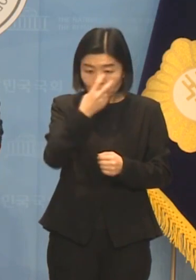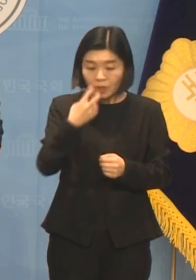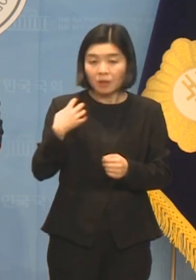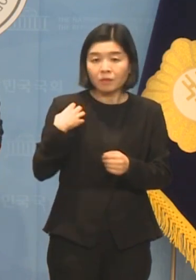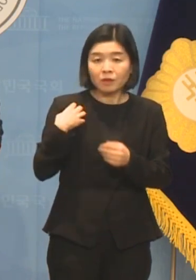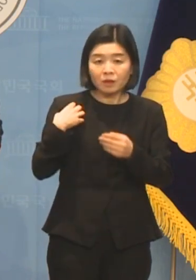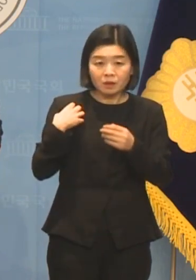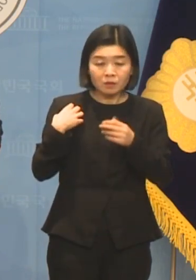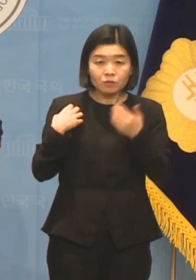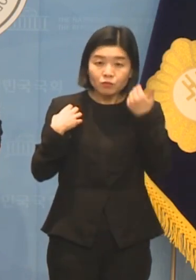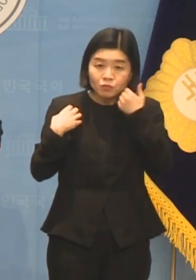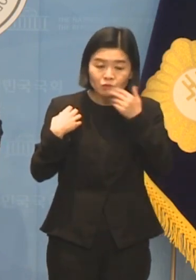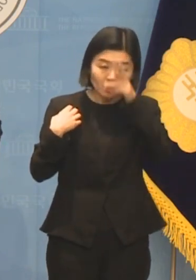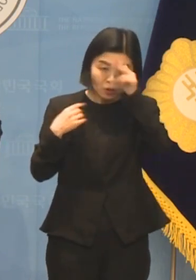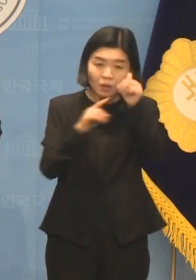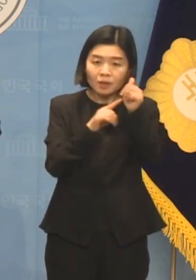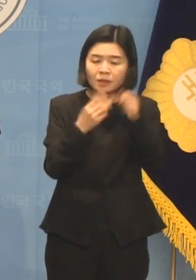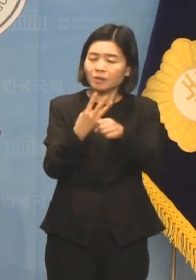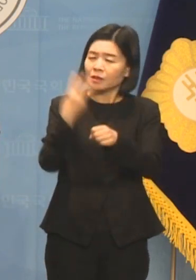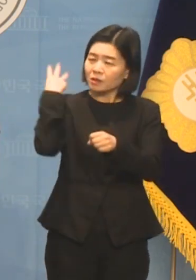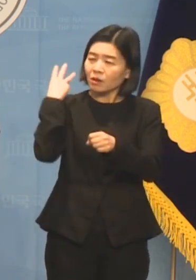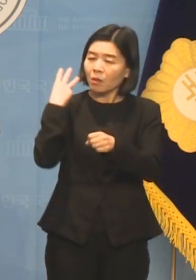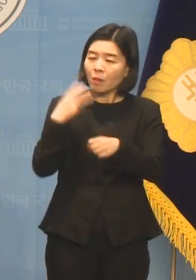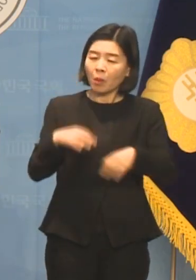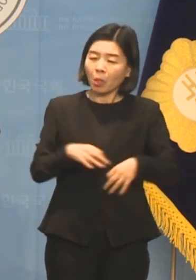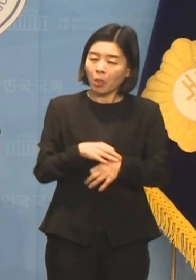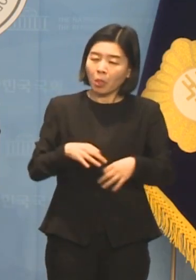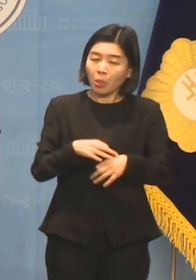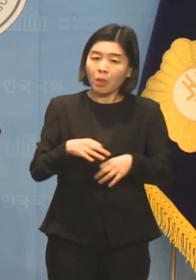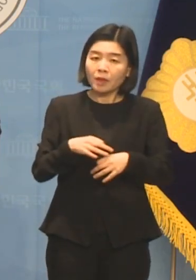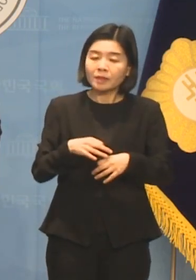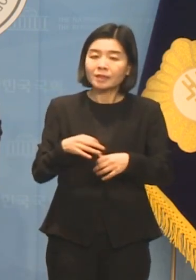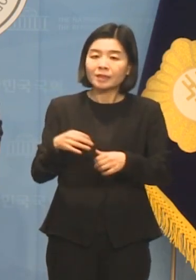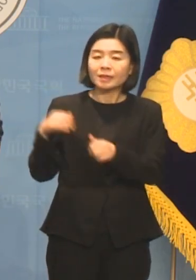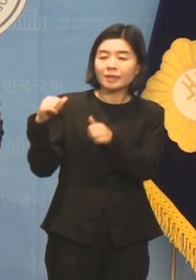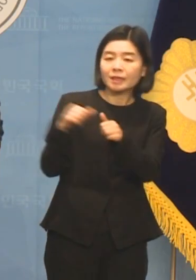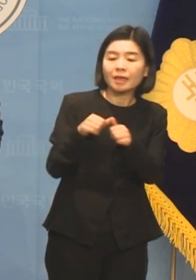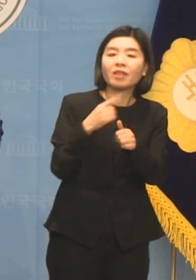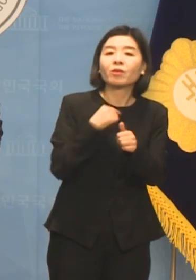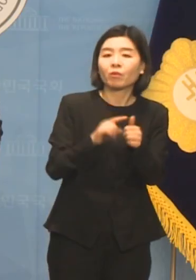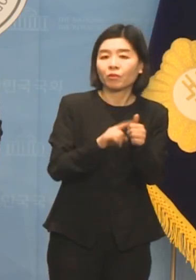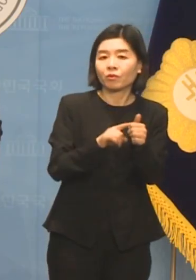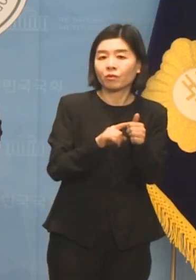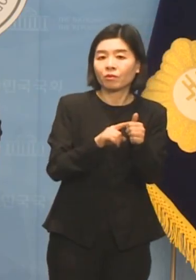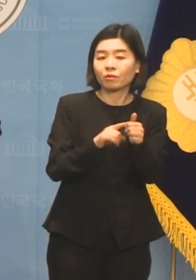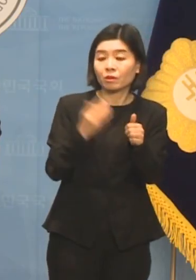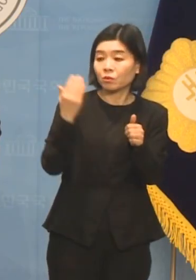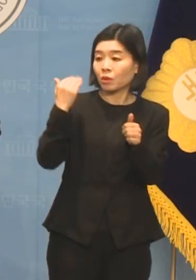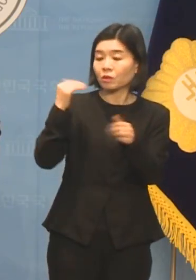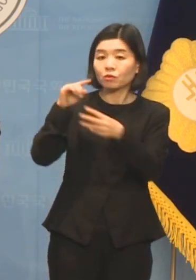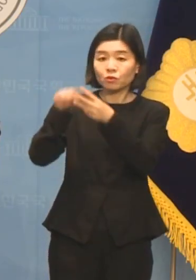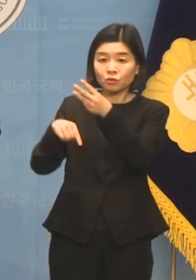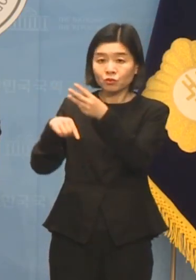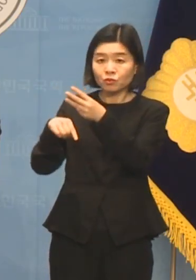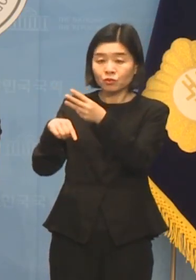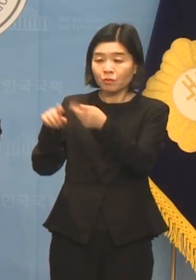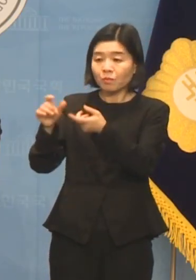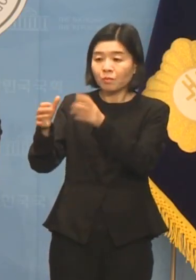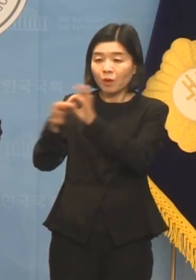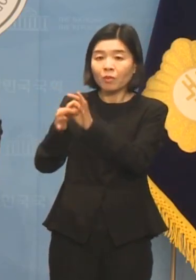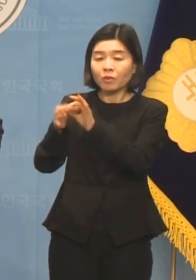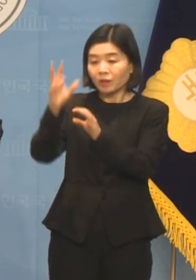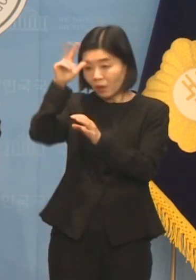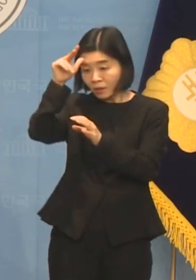전 비위행위로 견책 징계를 받았음에도 최근에 이른바 윤석열 경찰 라인 일제 승진